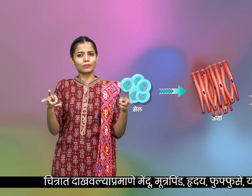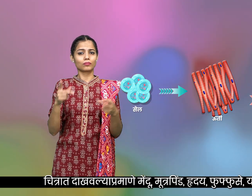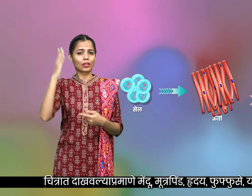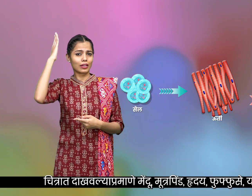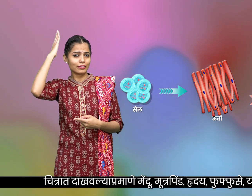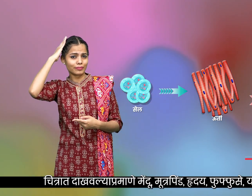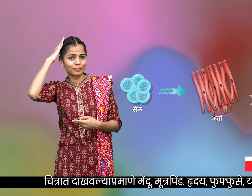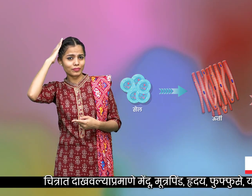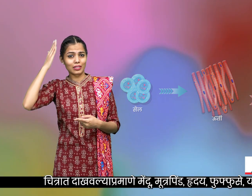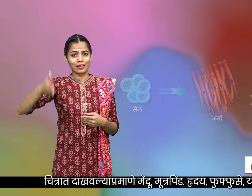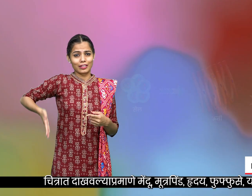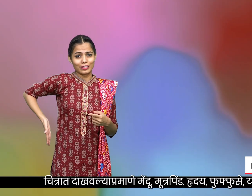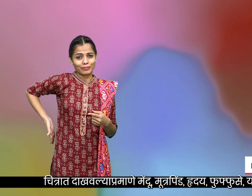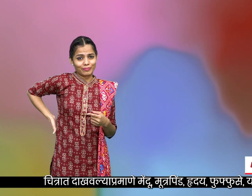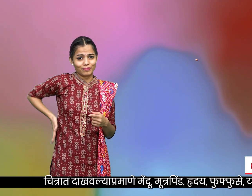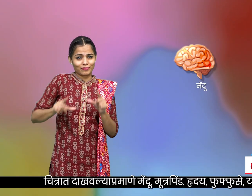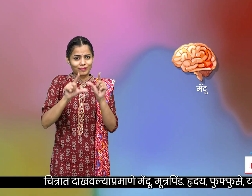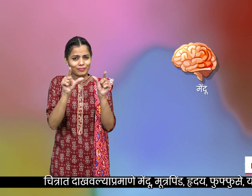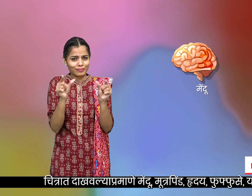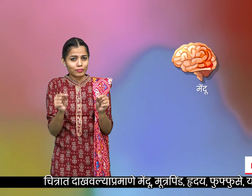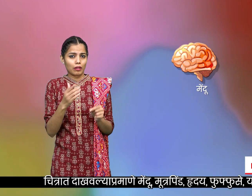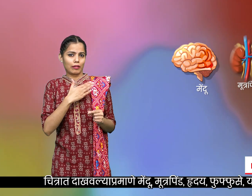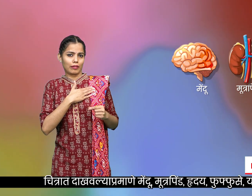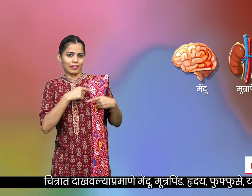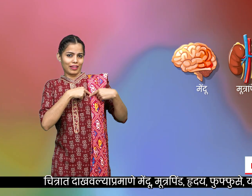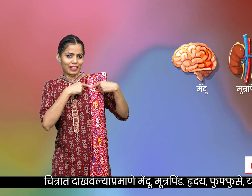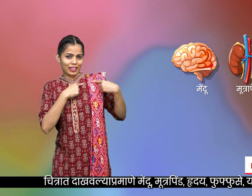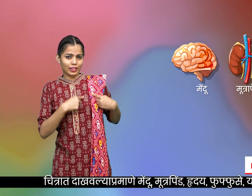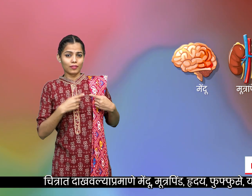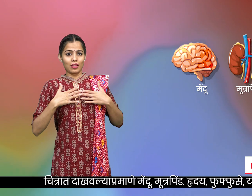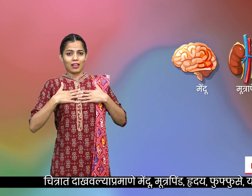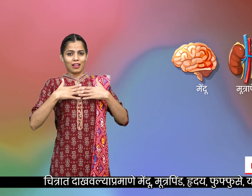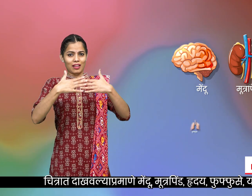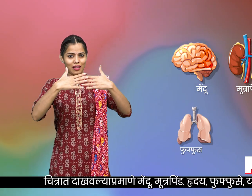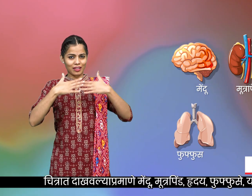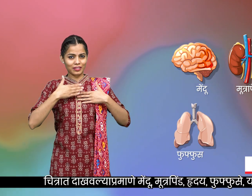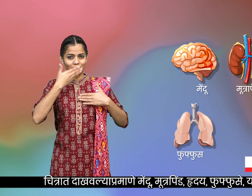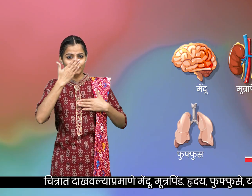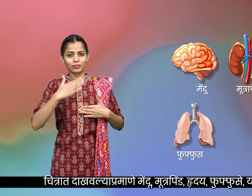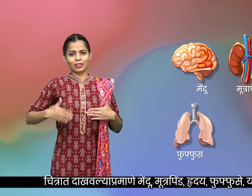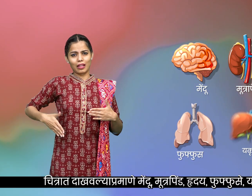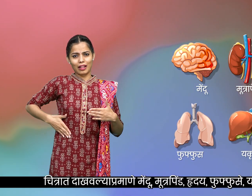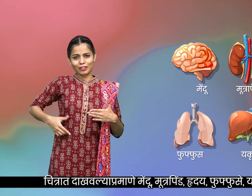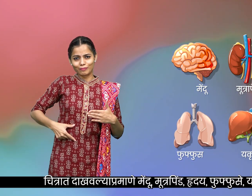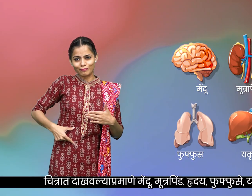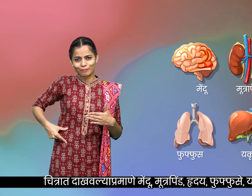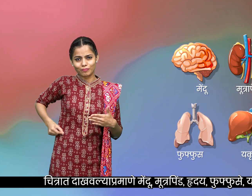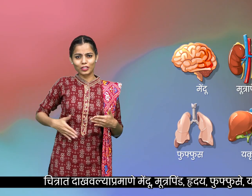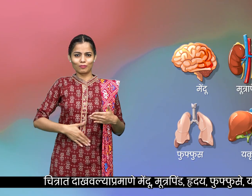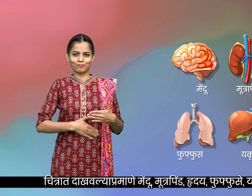चित्रात दाखवल्याप्रमाणे मेंदू, मूत्रपिंड, हृदय, फुफ्फुसे, यकृत, पोट इत्यादी